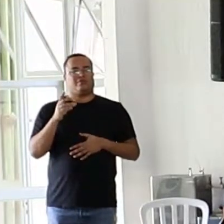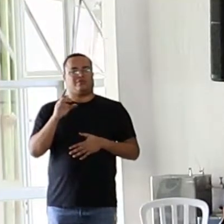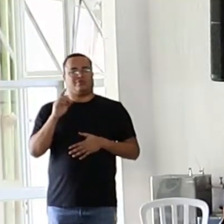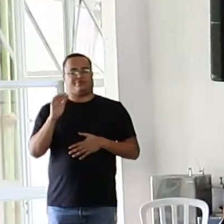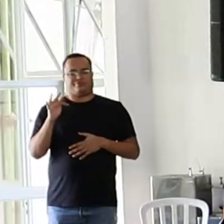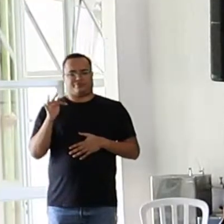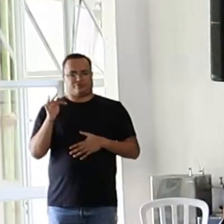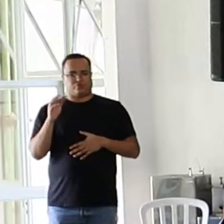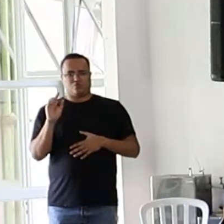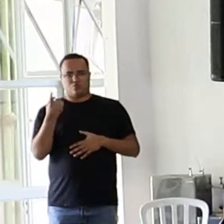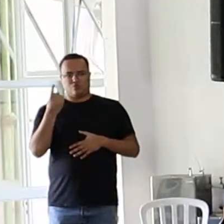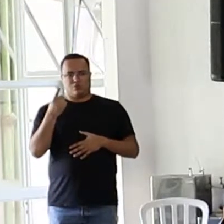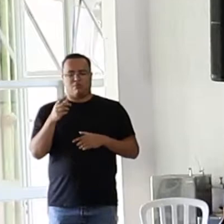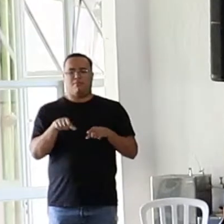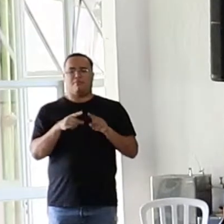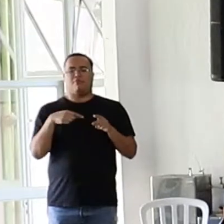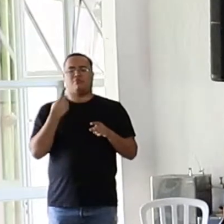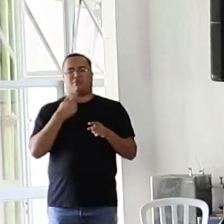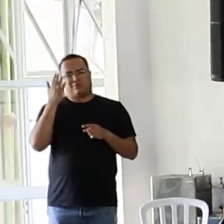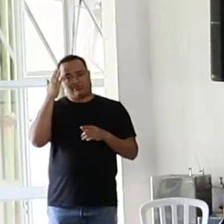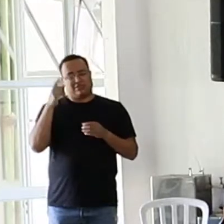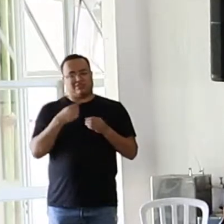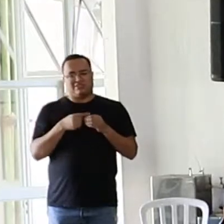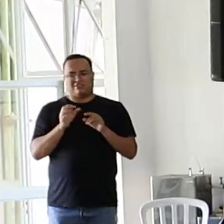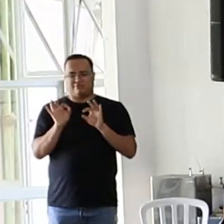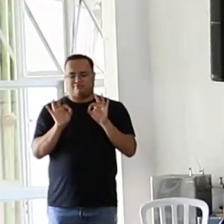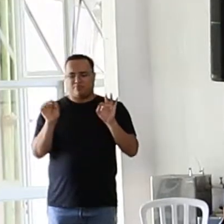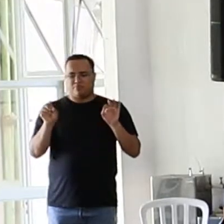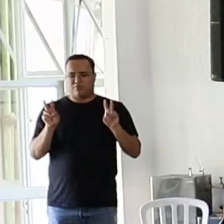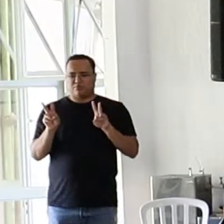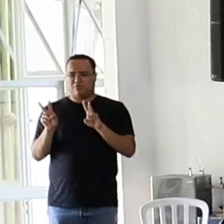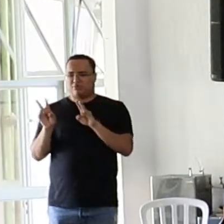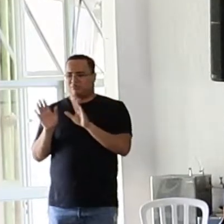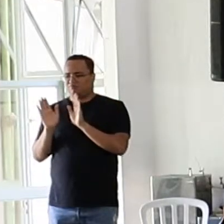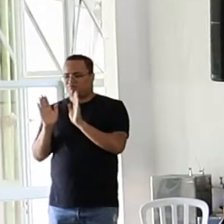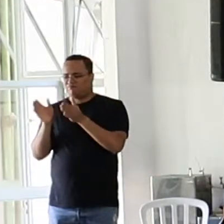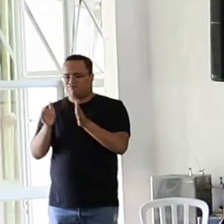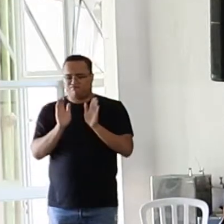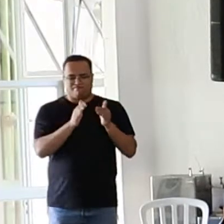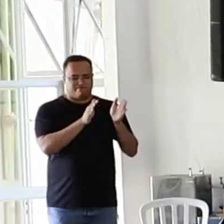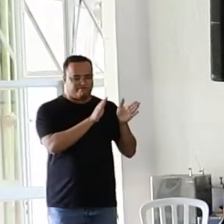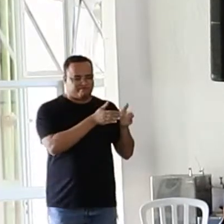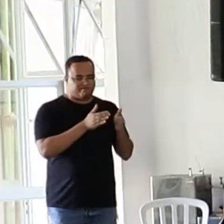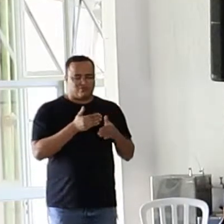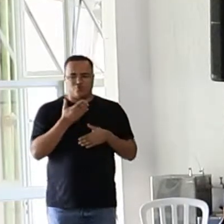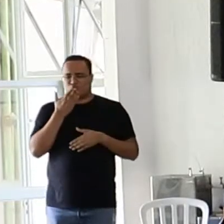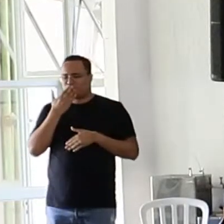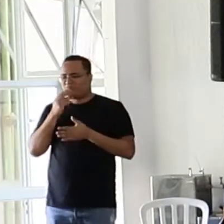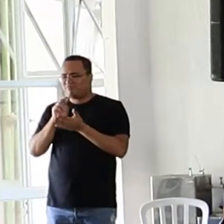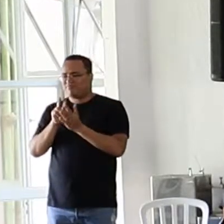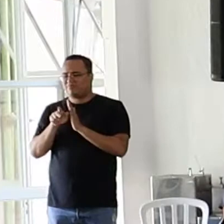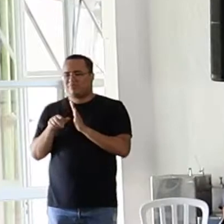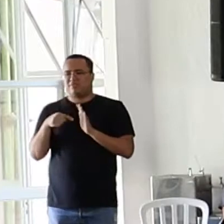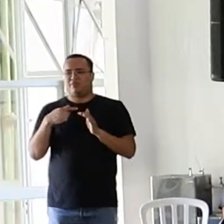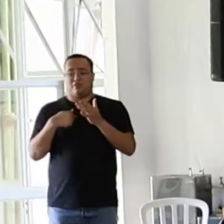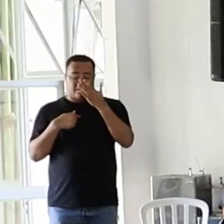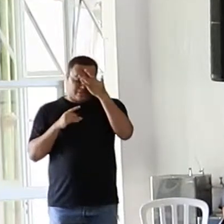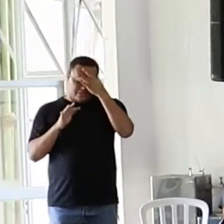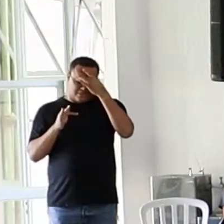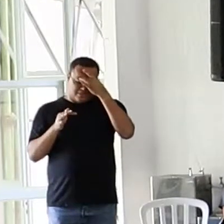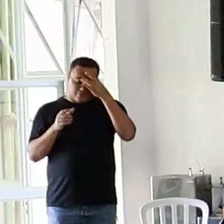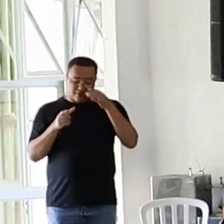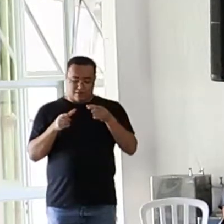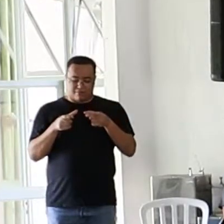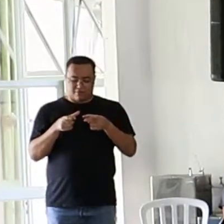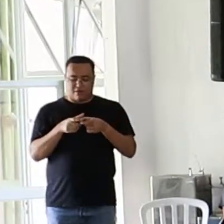Distrito Federal nós sabemos que cada comunidade tem as suas vocações conversava agora o presidente sobre isso deve é